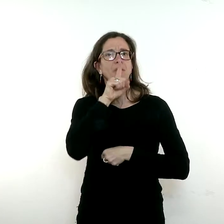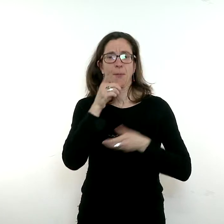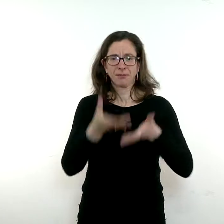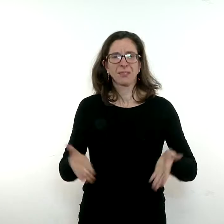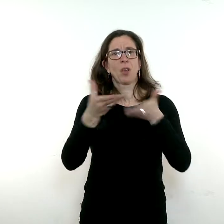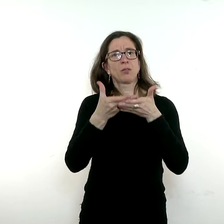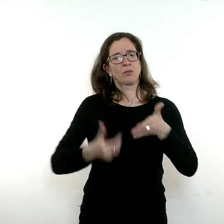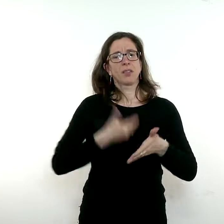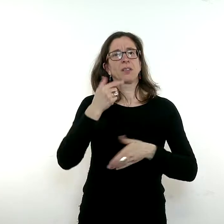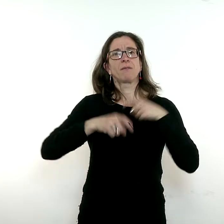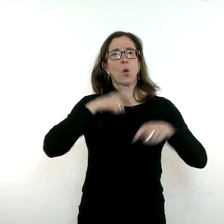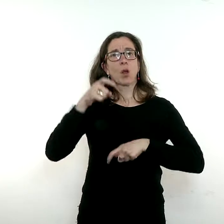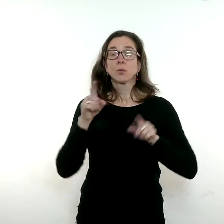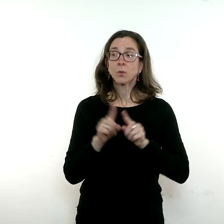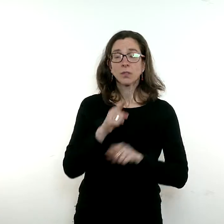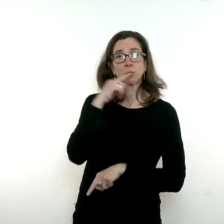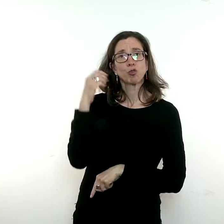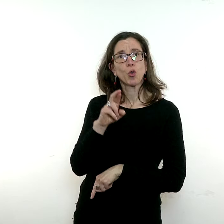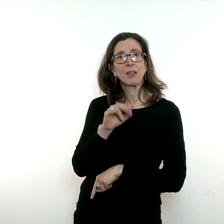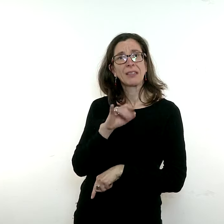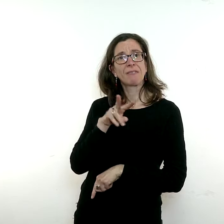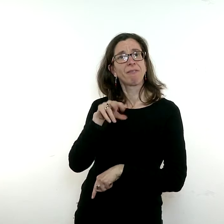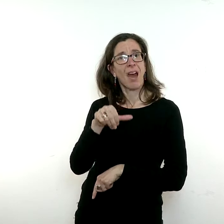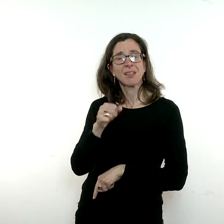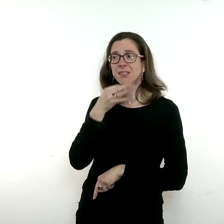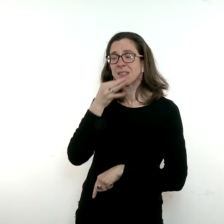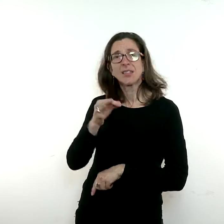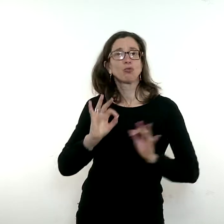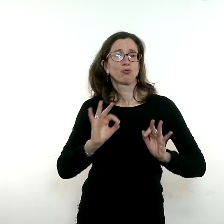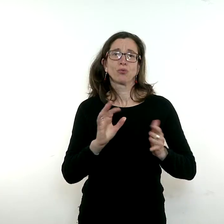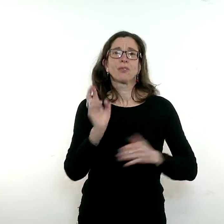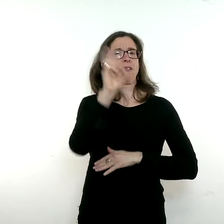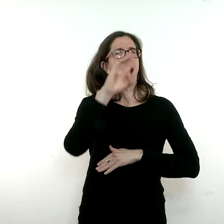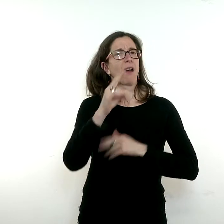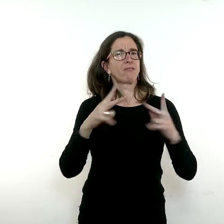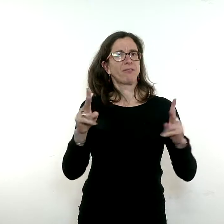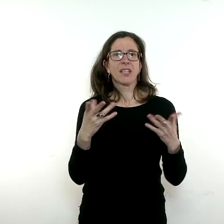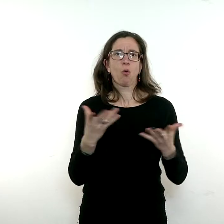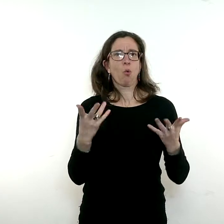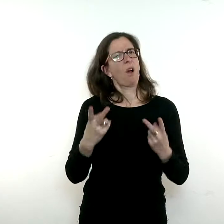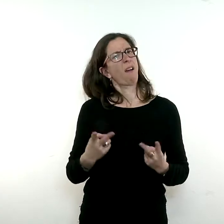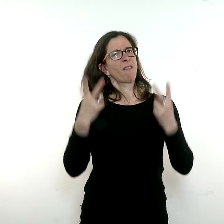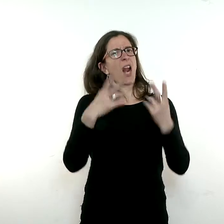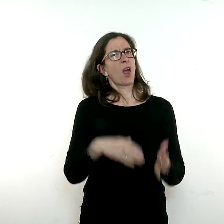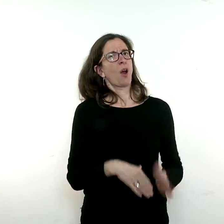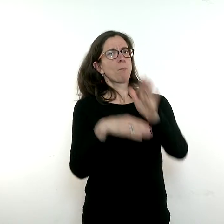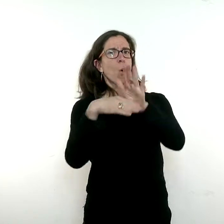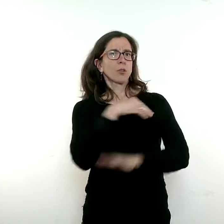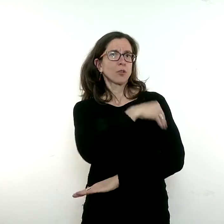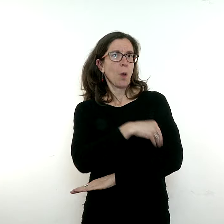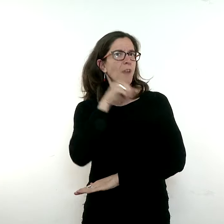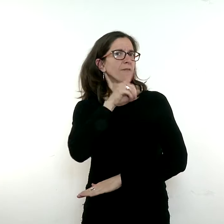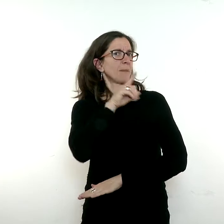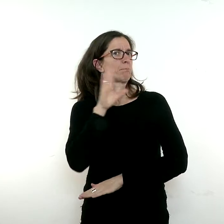Rivas, je pense aussi qu'on est une des rares villes à mettre en valeur le sport féminin. Donc cette année, nous